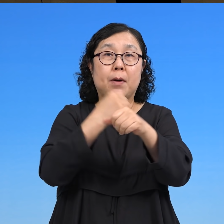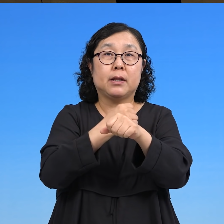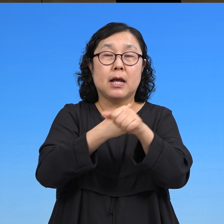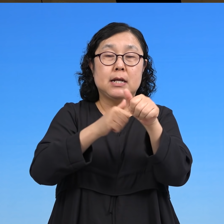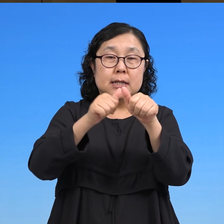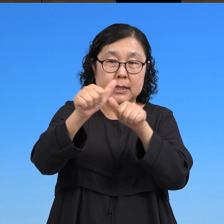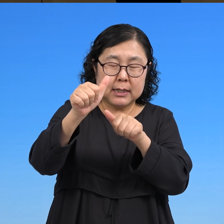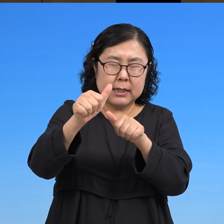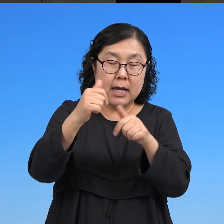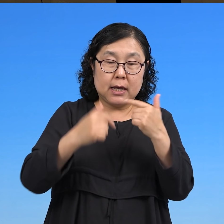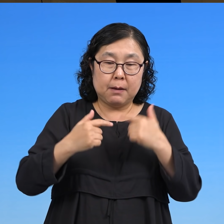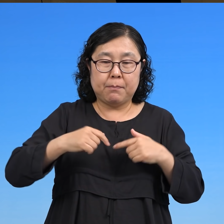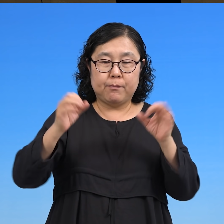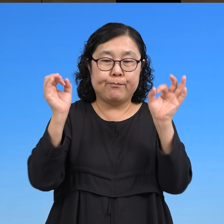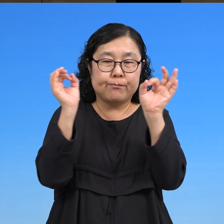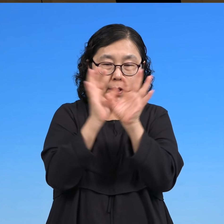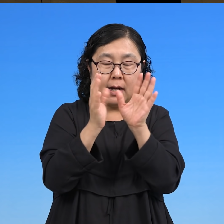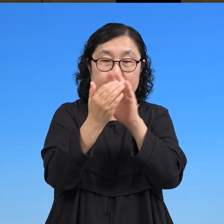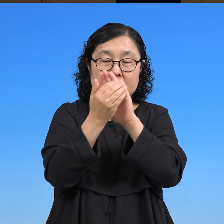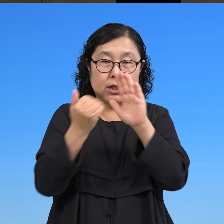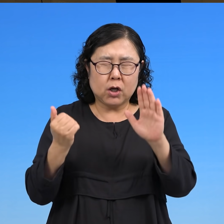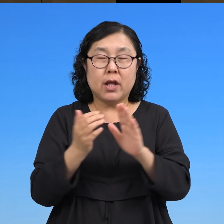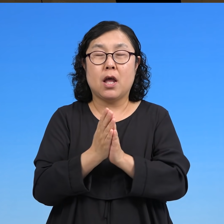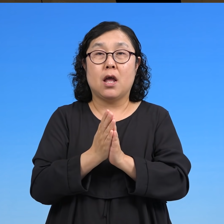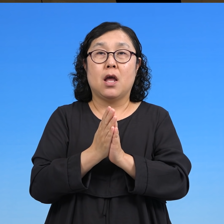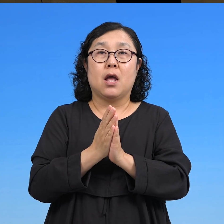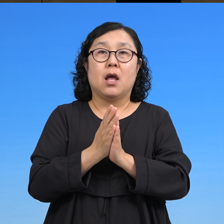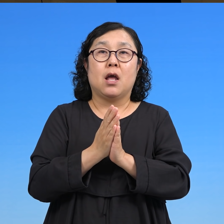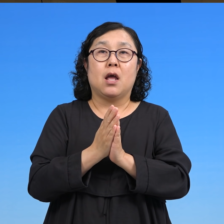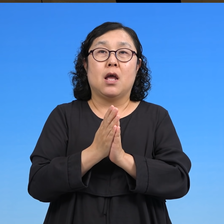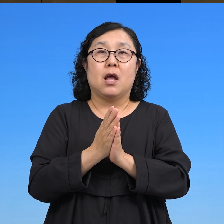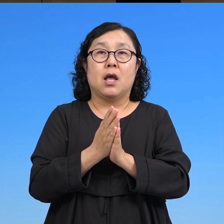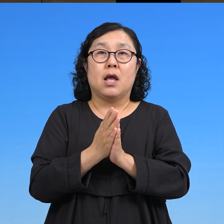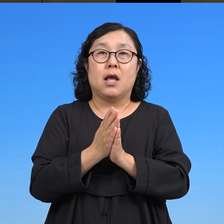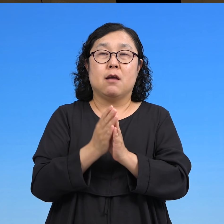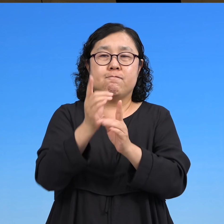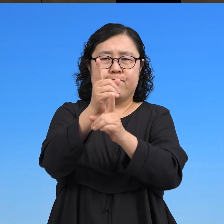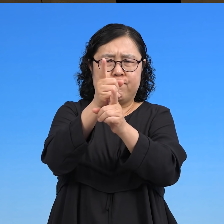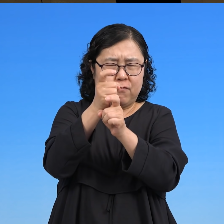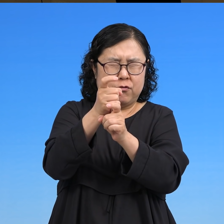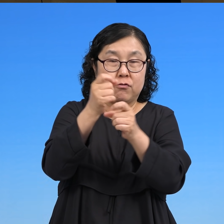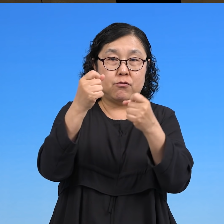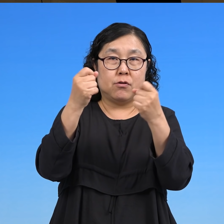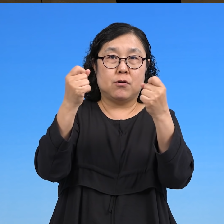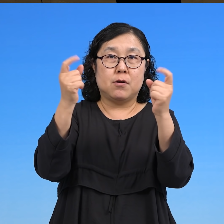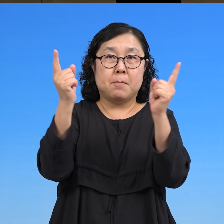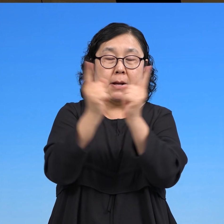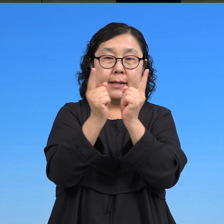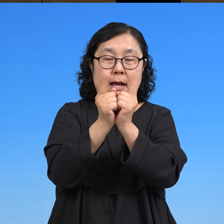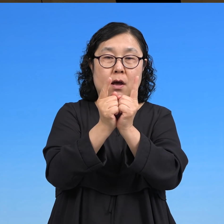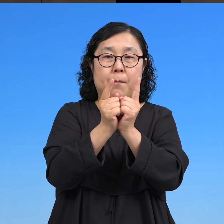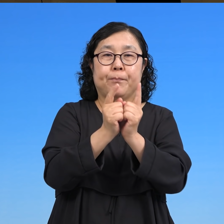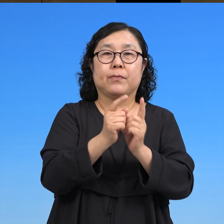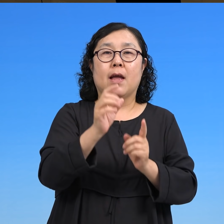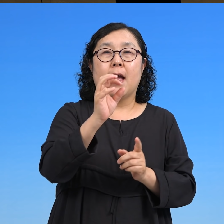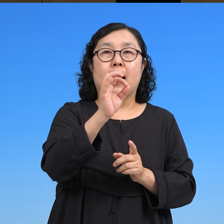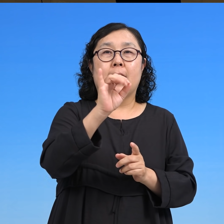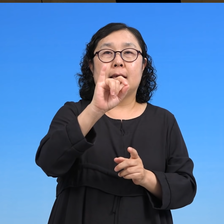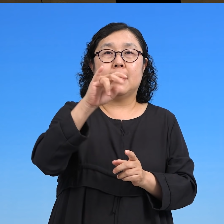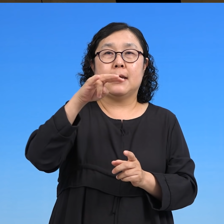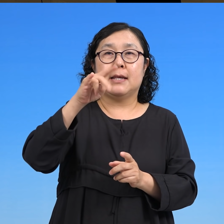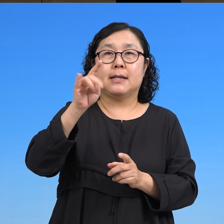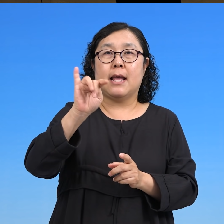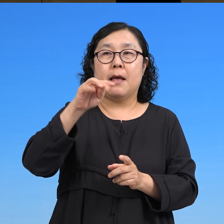하는데요, 그 승리의 기쁨이 채 가시기도 전에 복병을 만납니다. 그 당시 최고 권력자 아합 왕의 아내